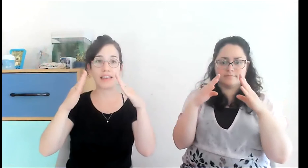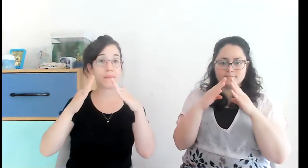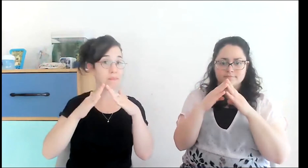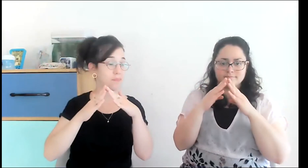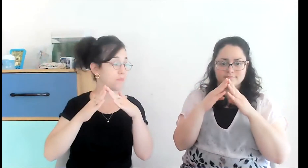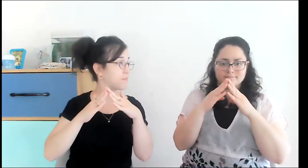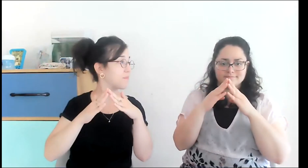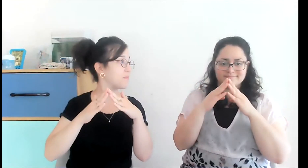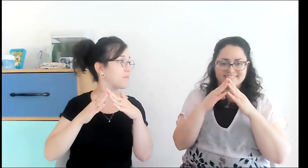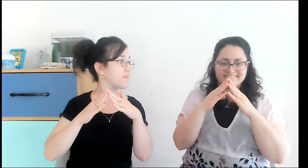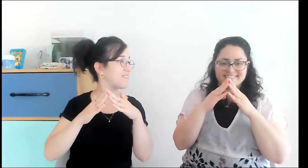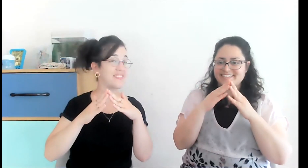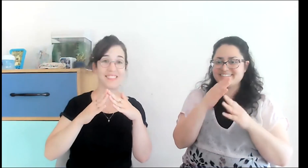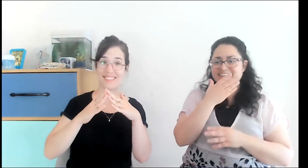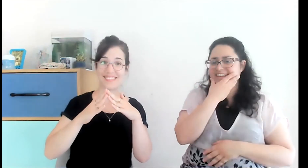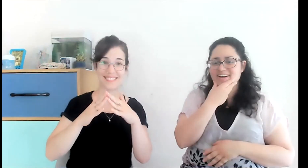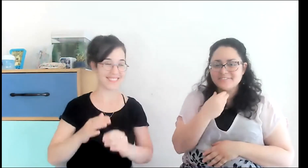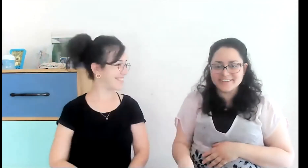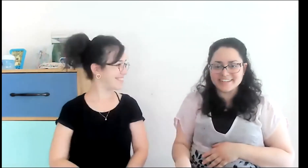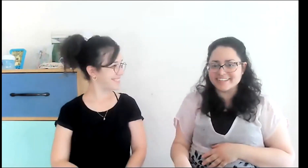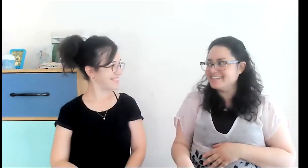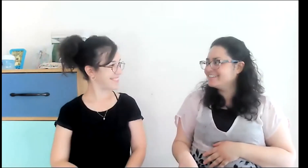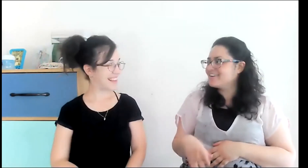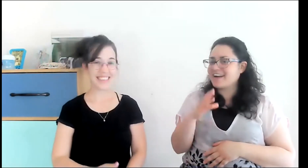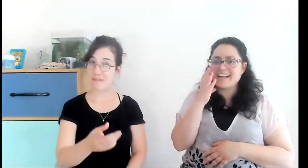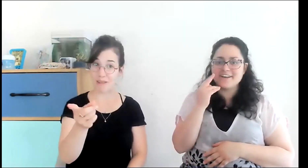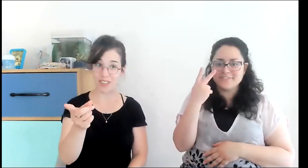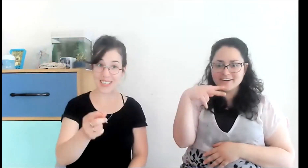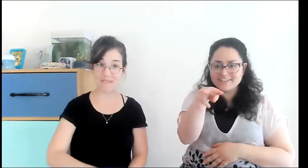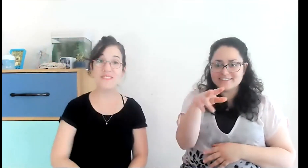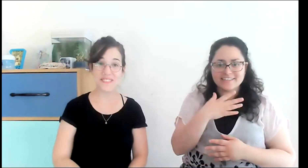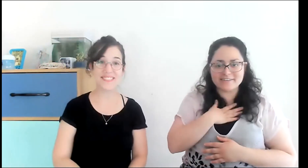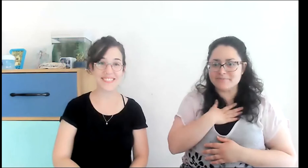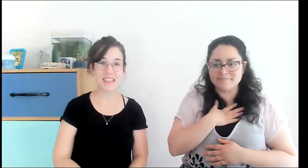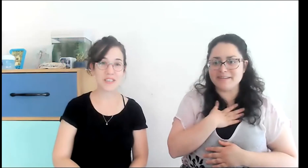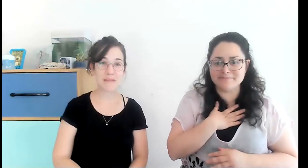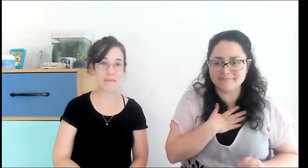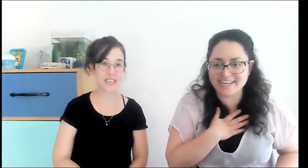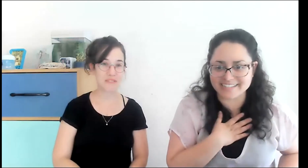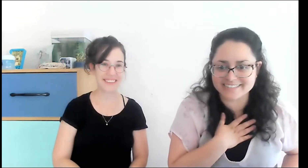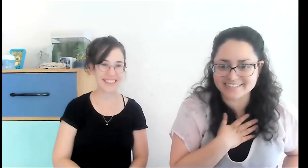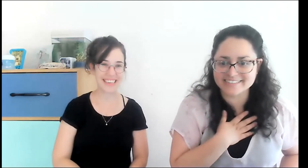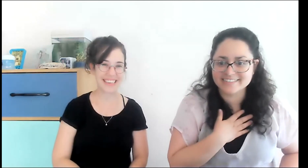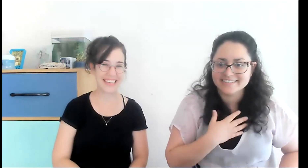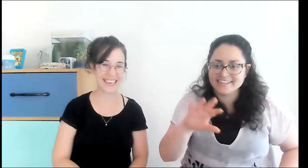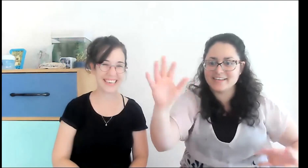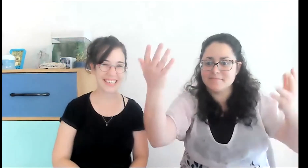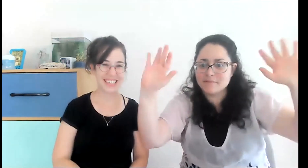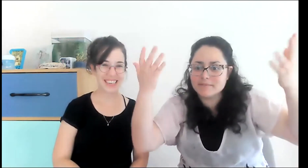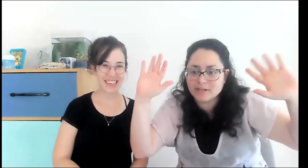המרחקים. איזה יופי! כל כך כיף לראות אתכם, באמת. הנה, מי מחת